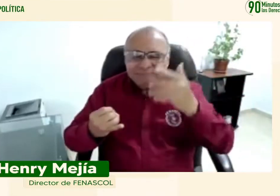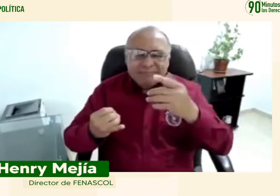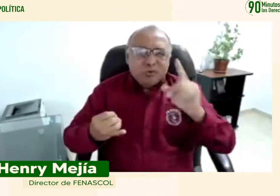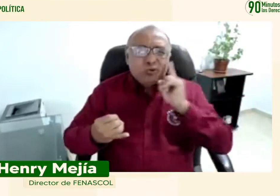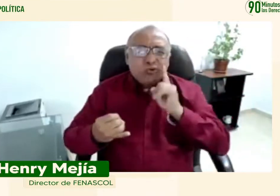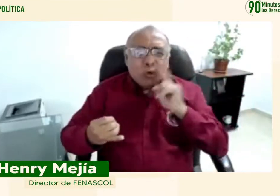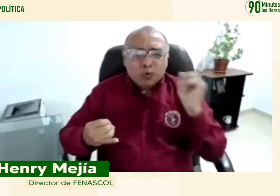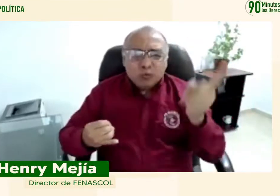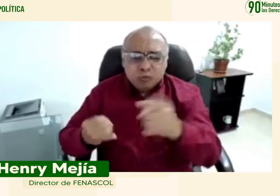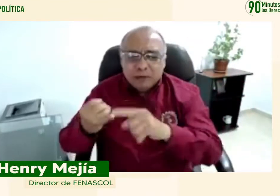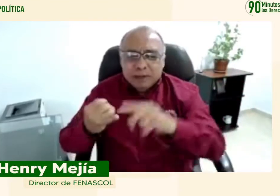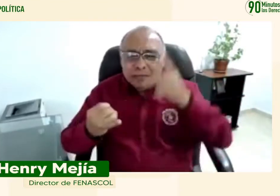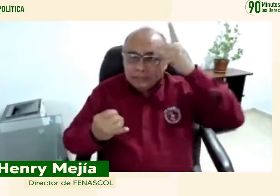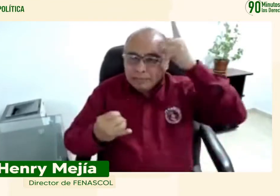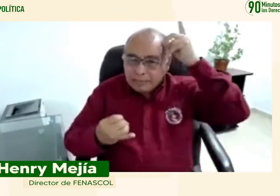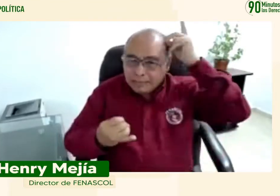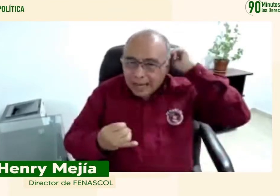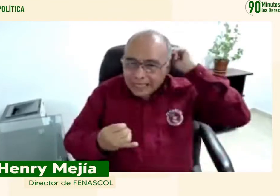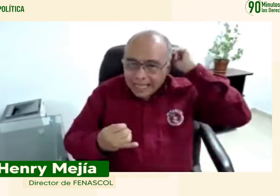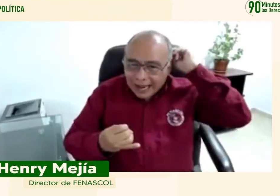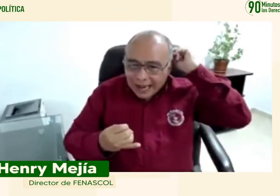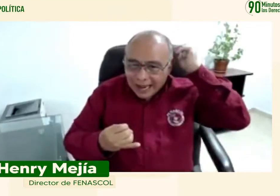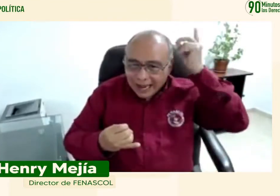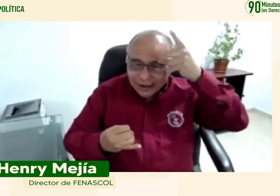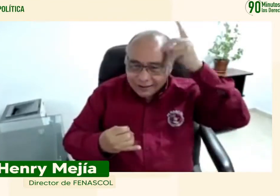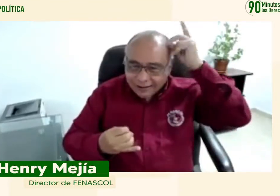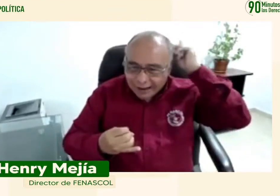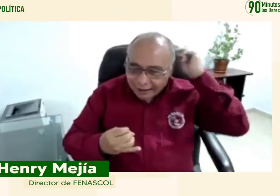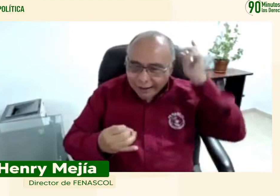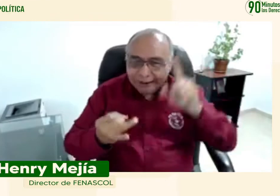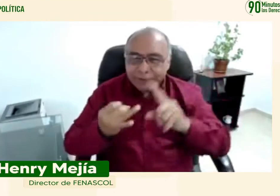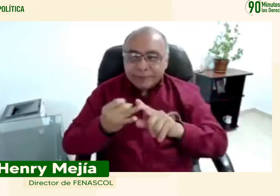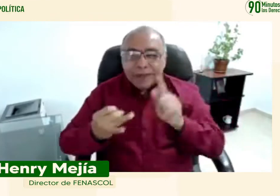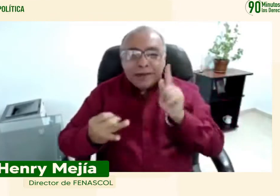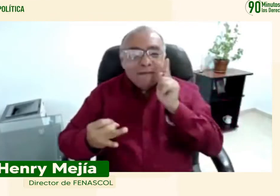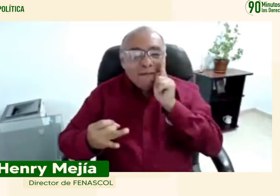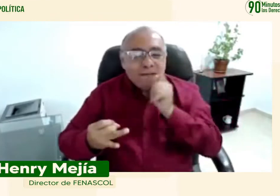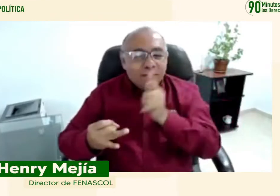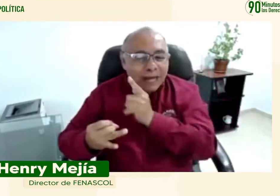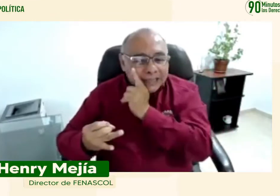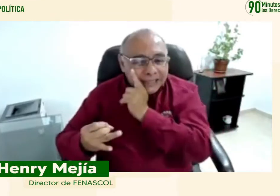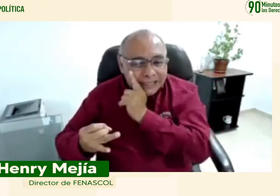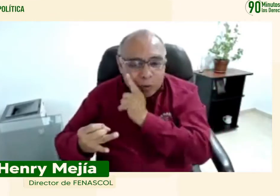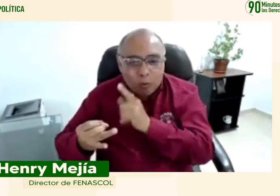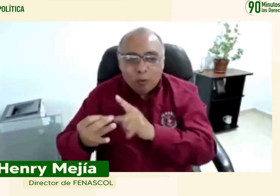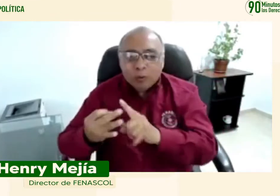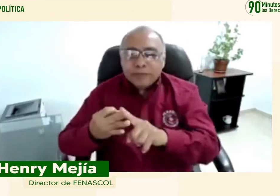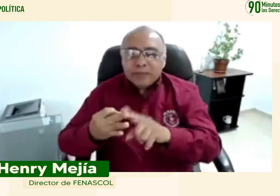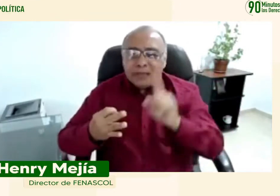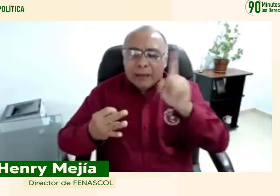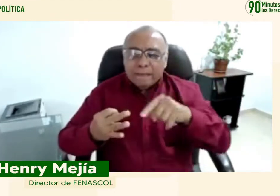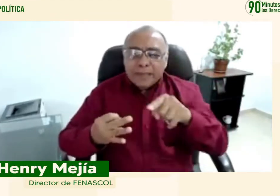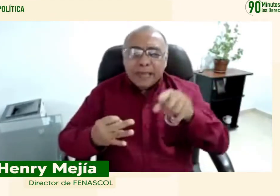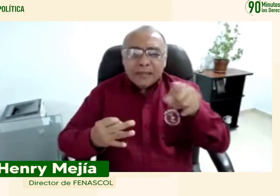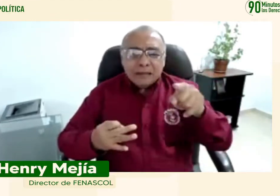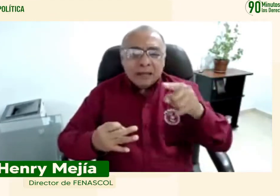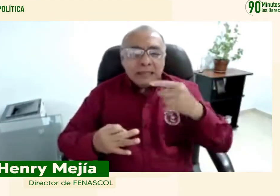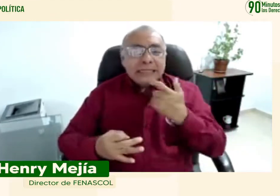anteriormente como ustedes lo saben han habido diferentes personas fuerzas que se han lanzado pues en estos procesos políticos ha estado daniel ocampo francisco